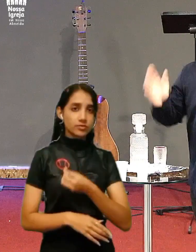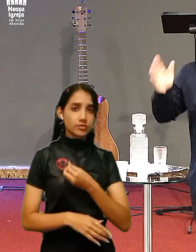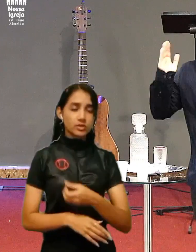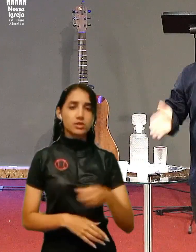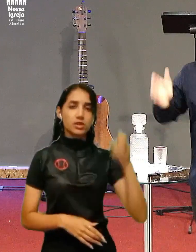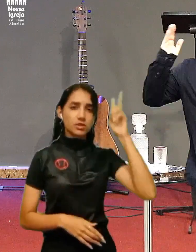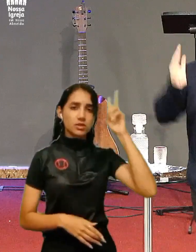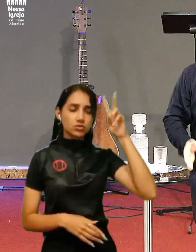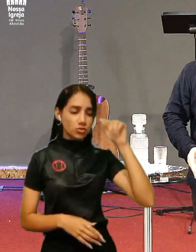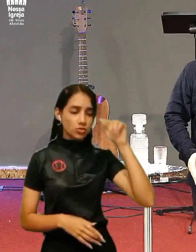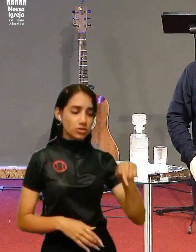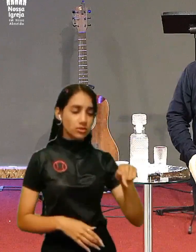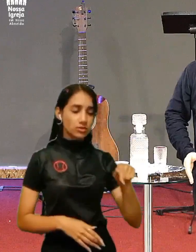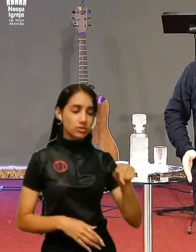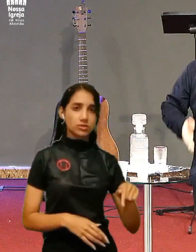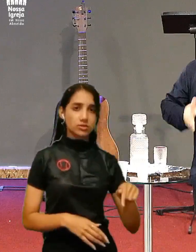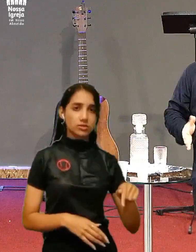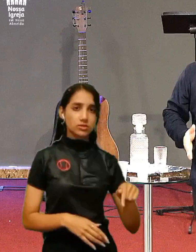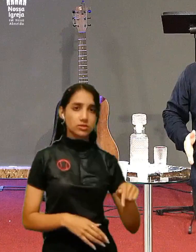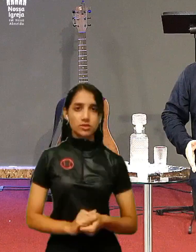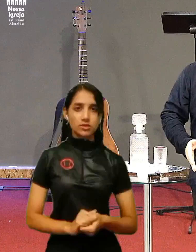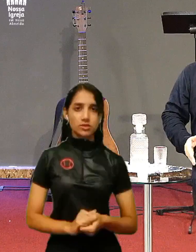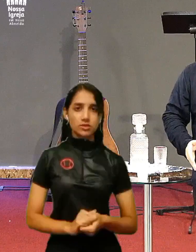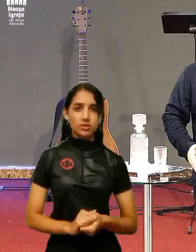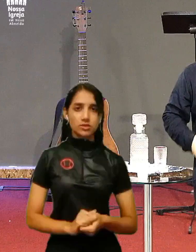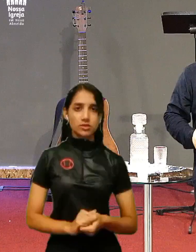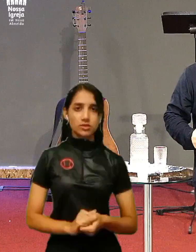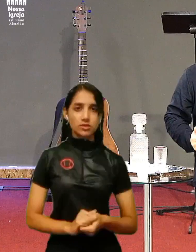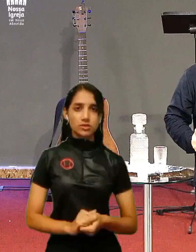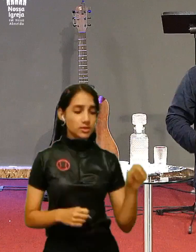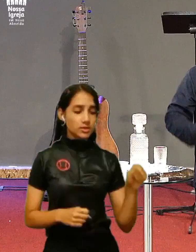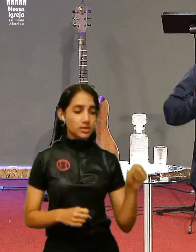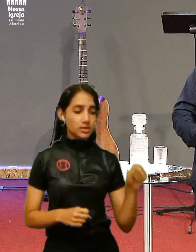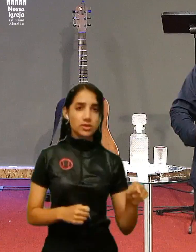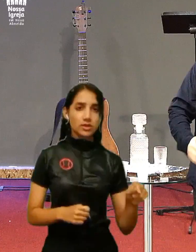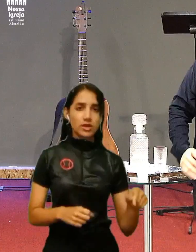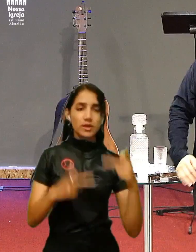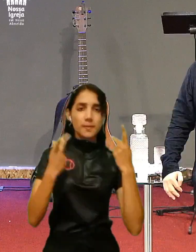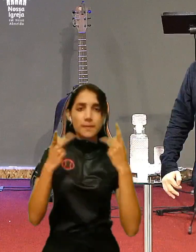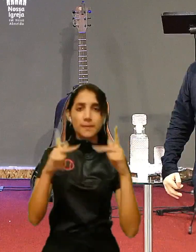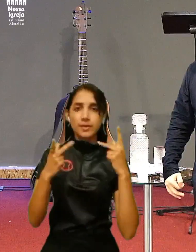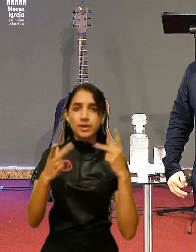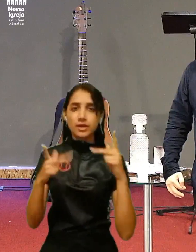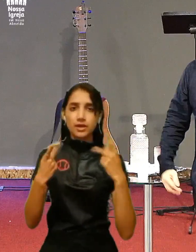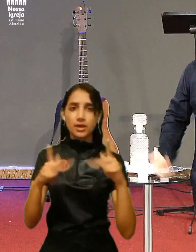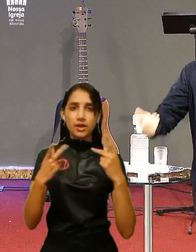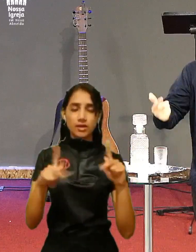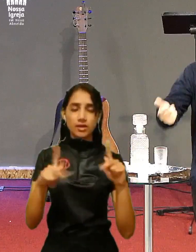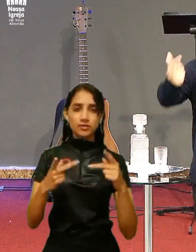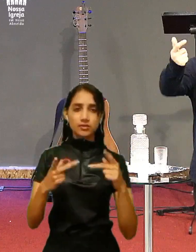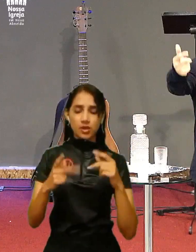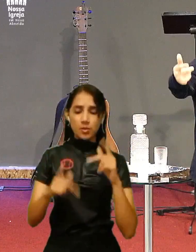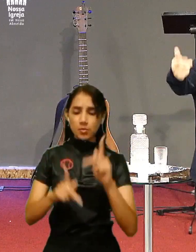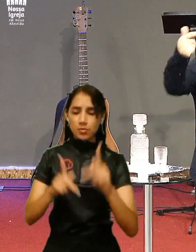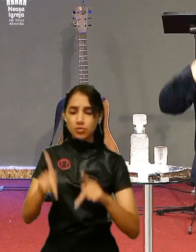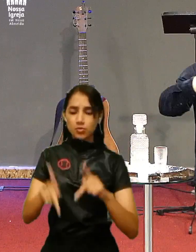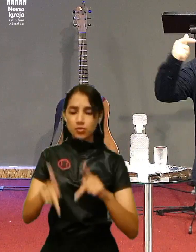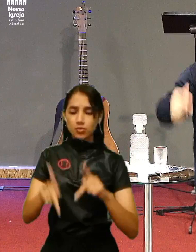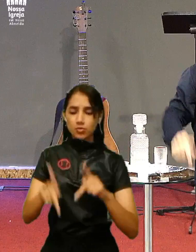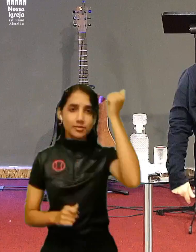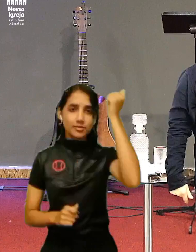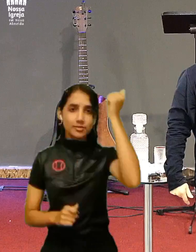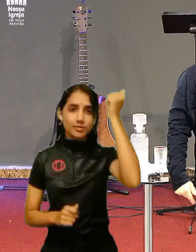a vida dele inteira pregando para um povo que não ia se arrepender. E Deus falou isso para ele